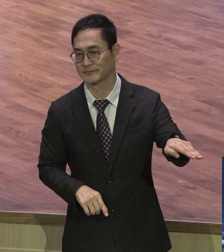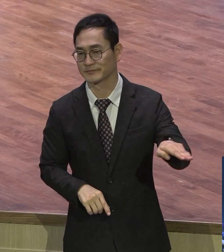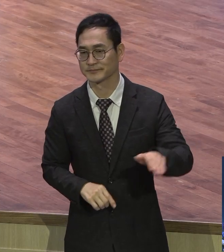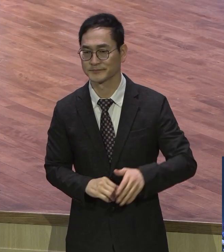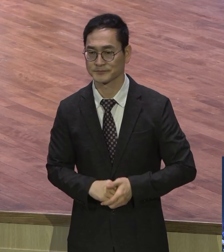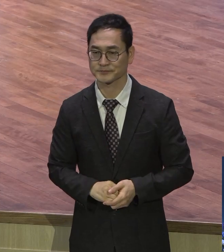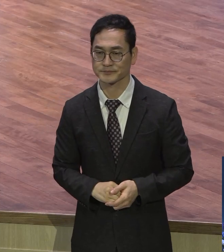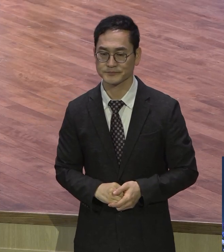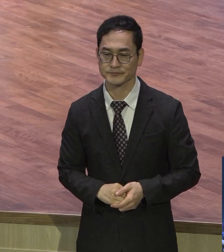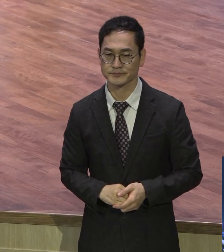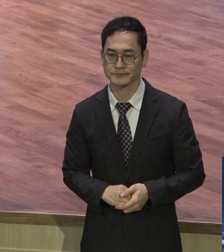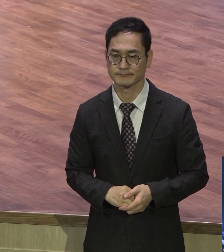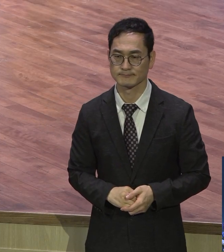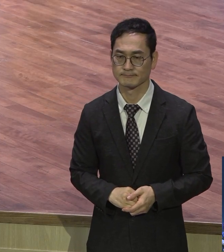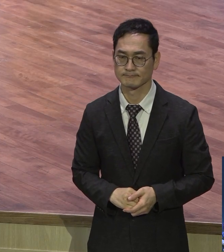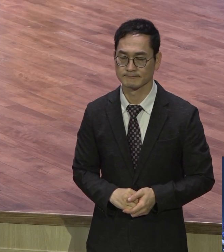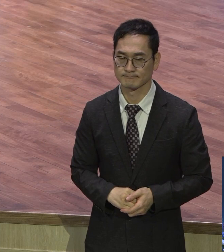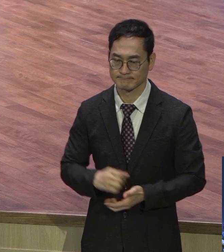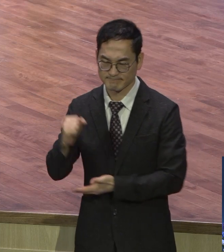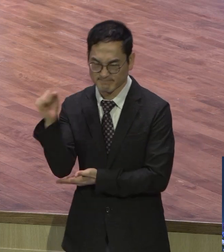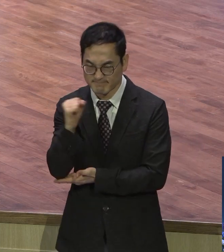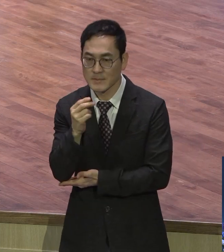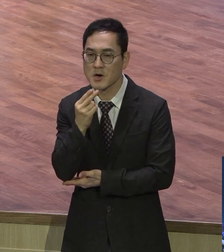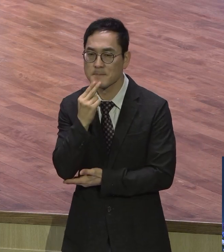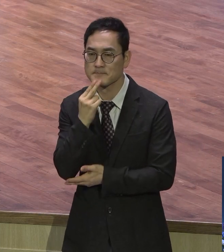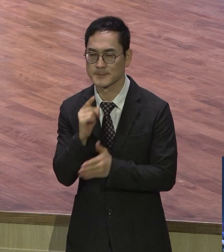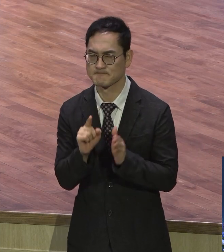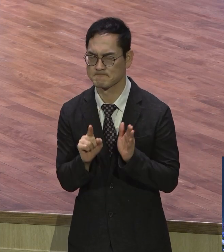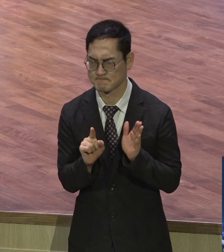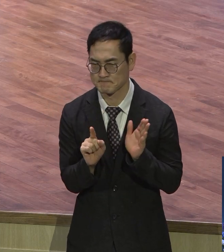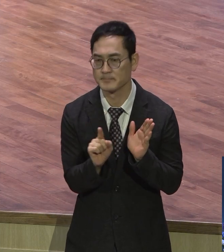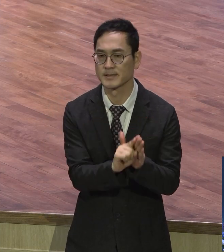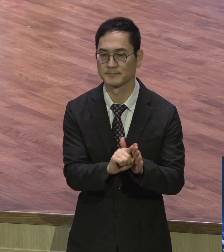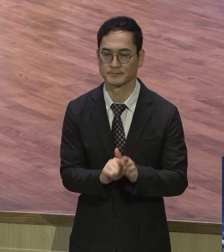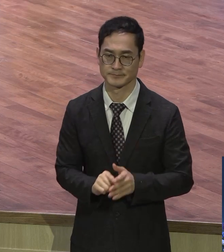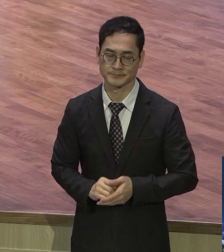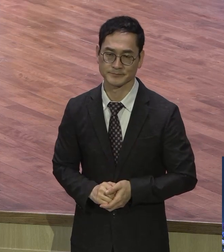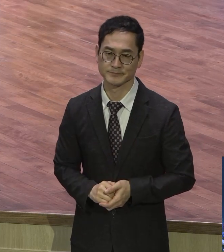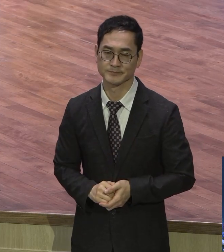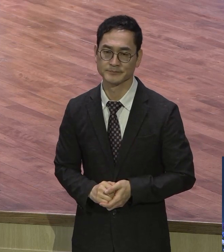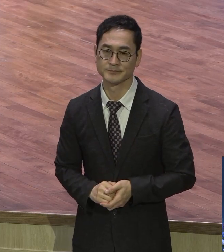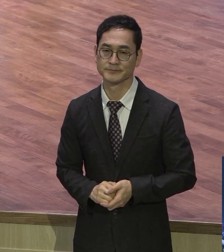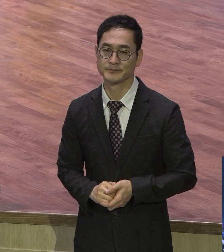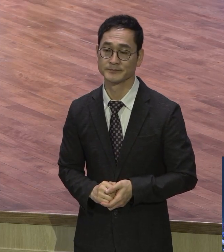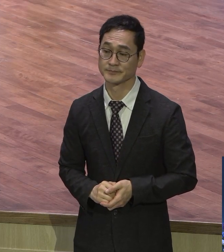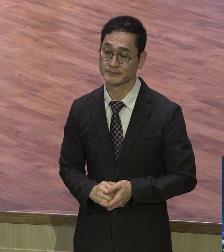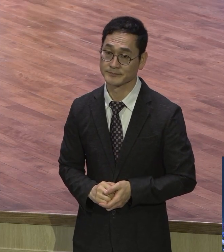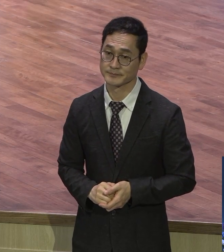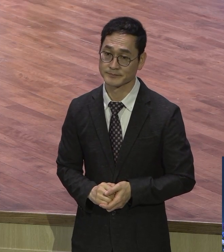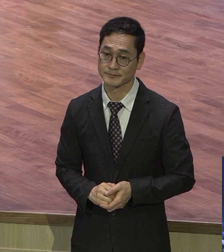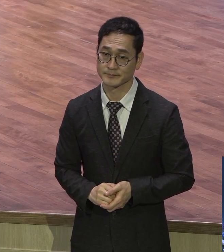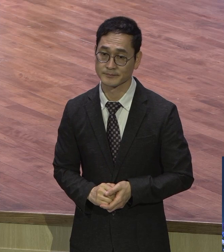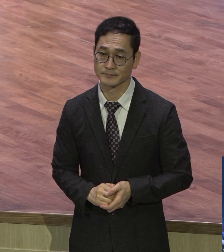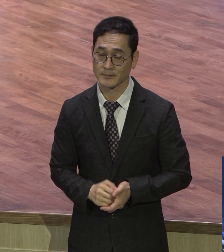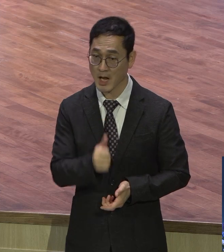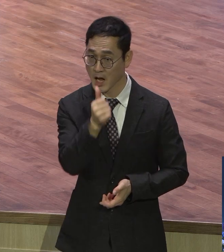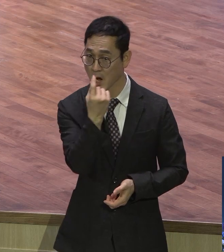확고 부동한 믿음. 이거 있었어요. 확고 부동이 뭐예요?